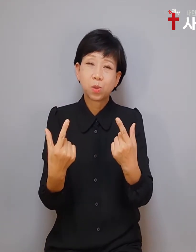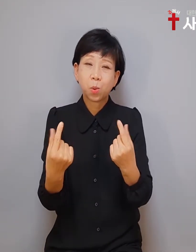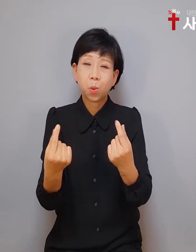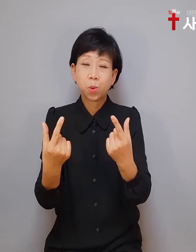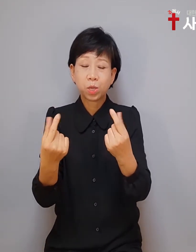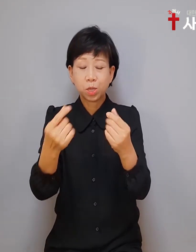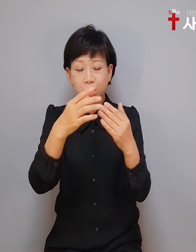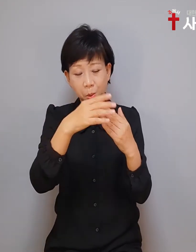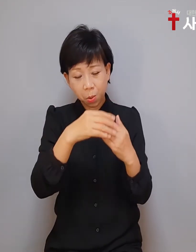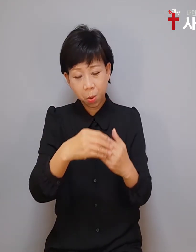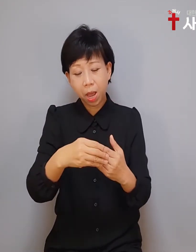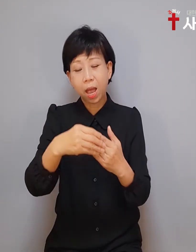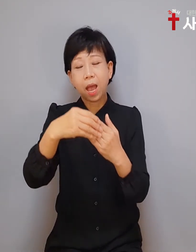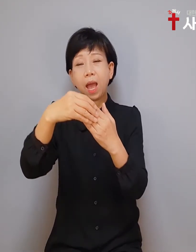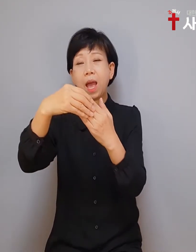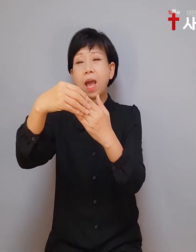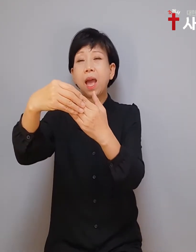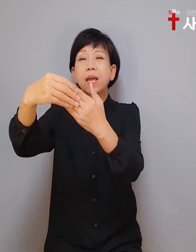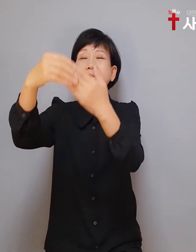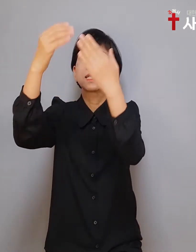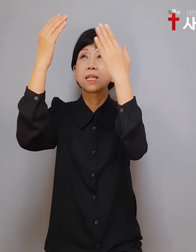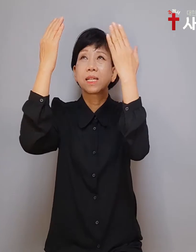장래에도